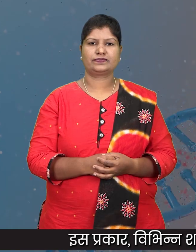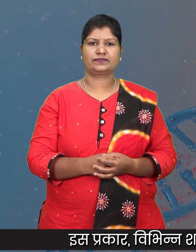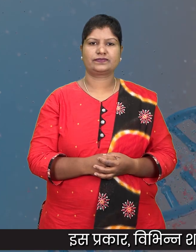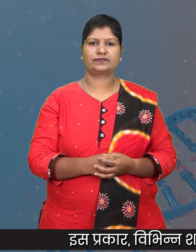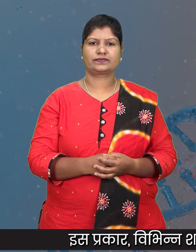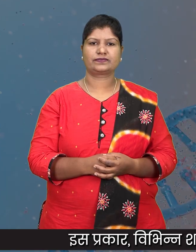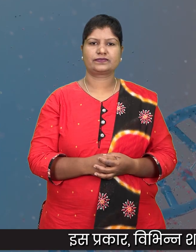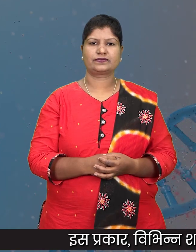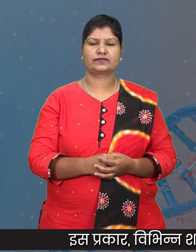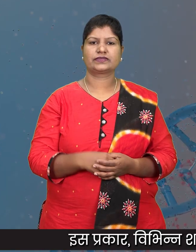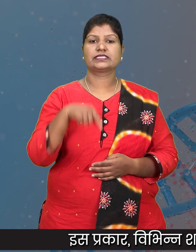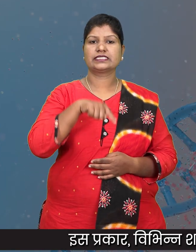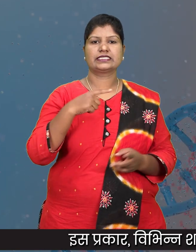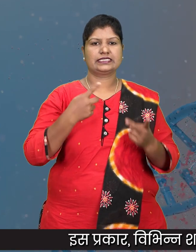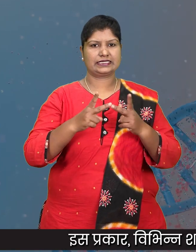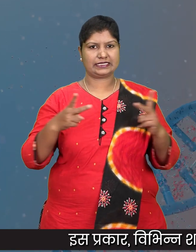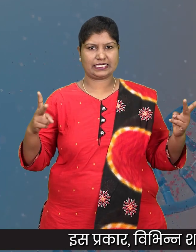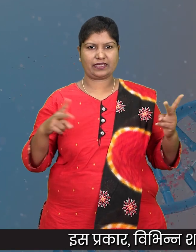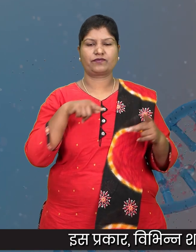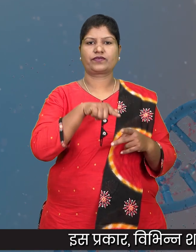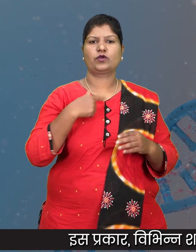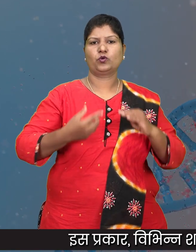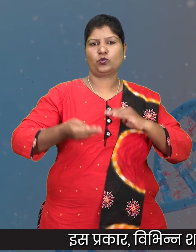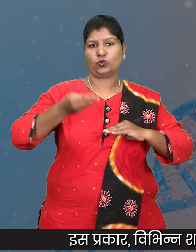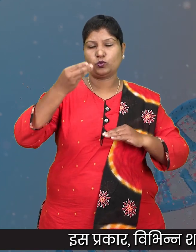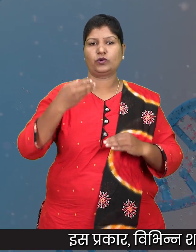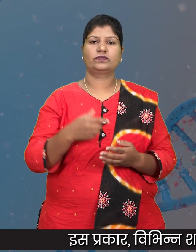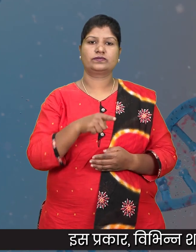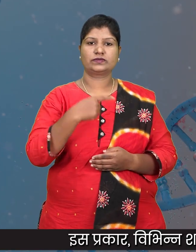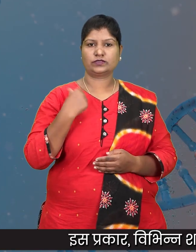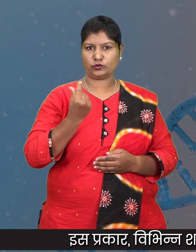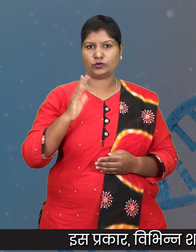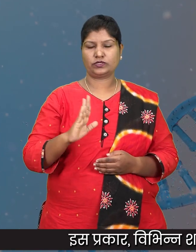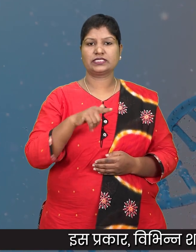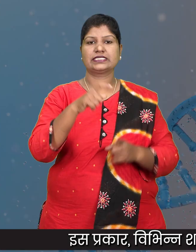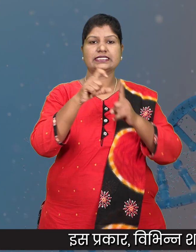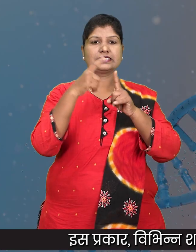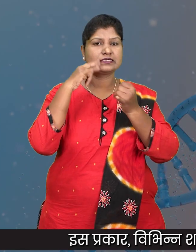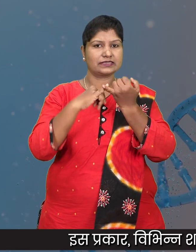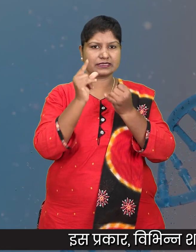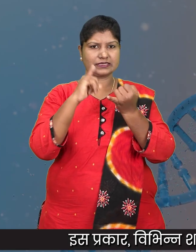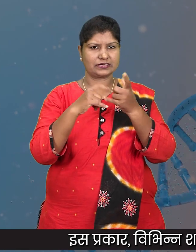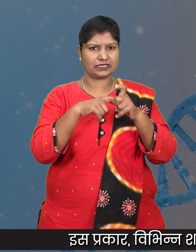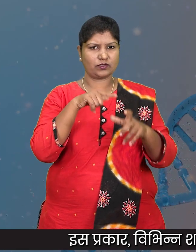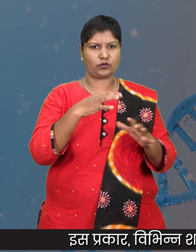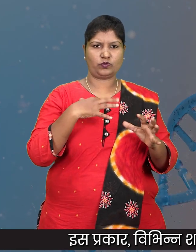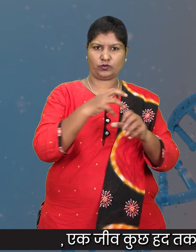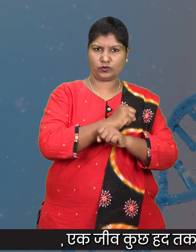इस प्रकार विभिन्न शरीर के अंगों के अंतर, उपयोग और अप्रयोग से एक